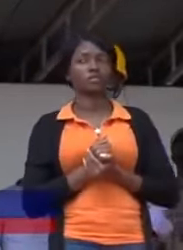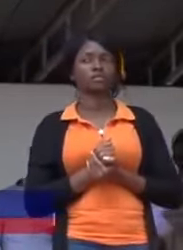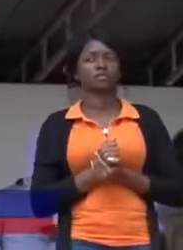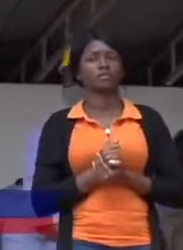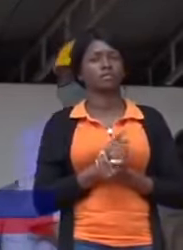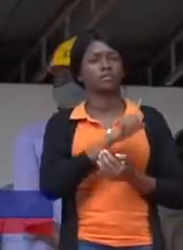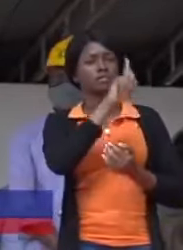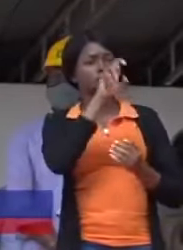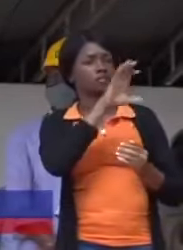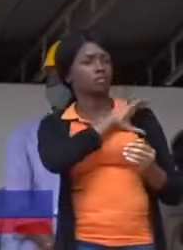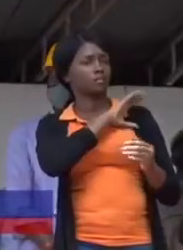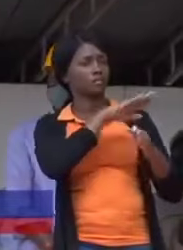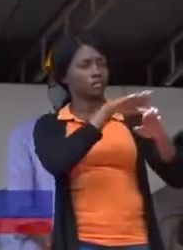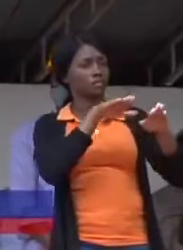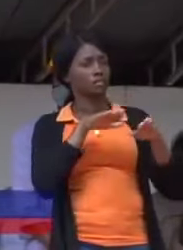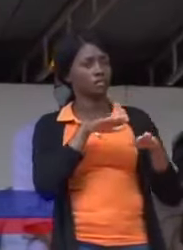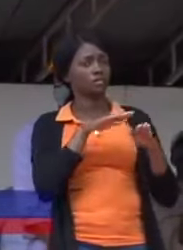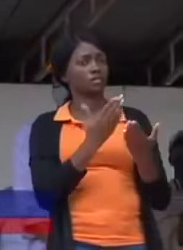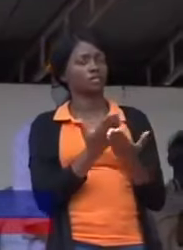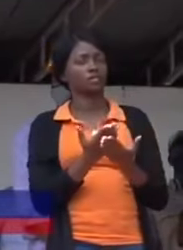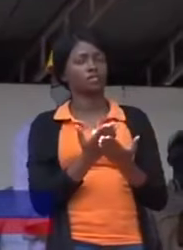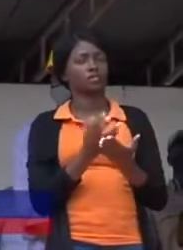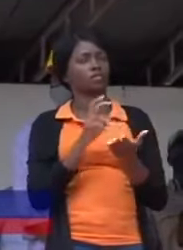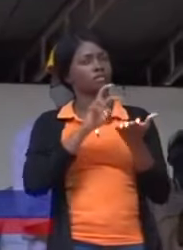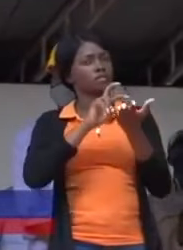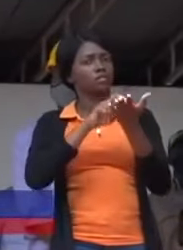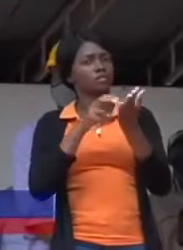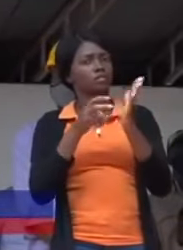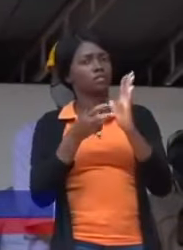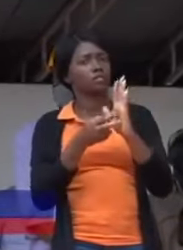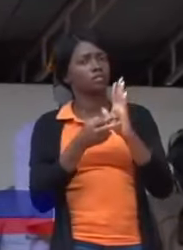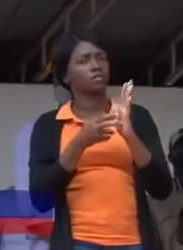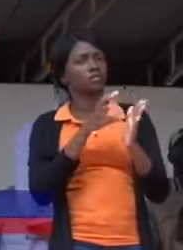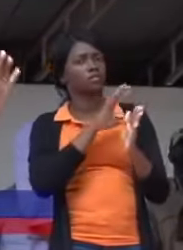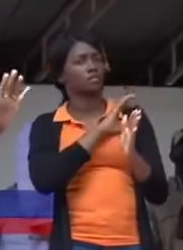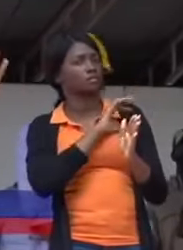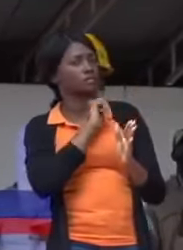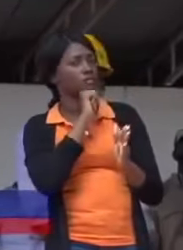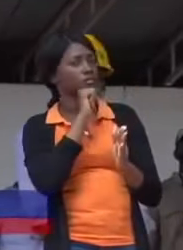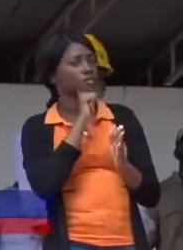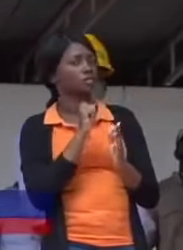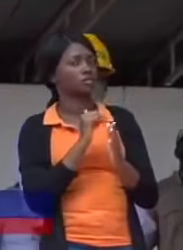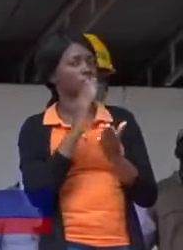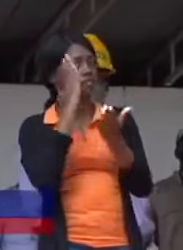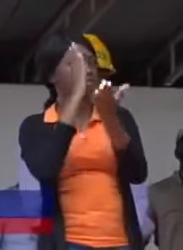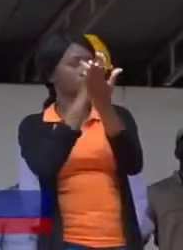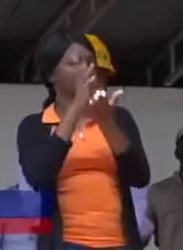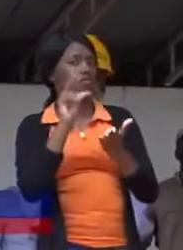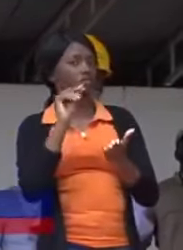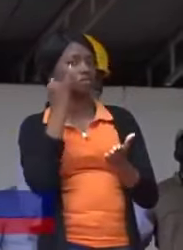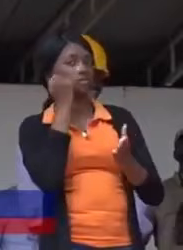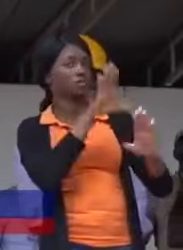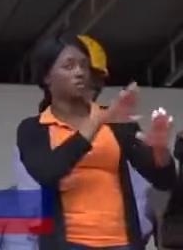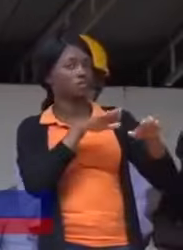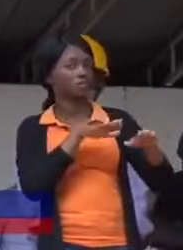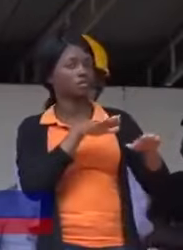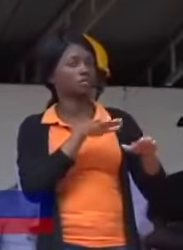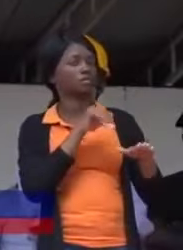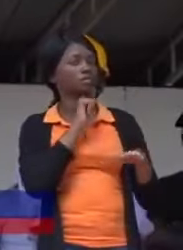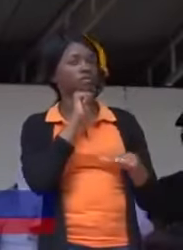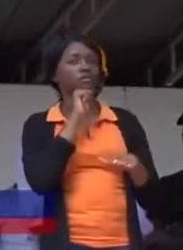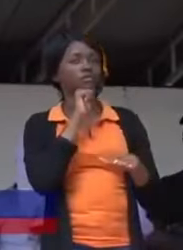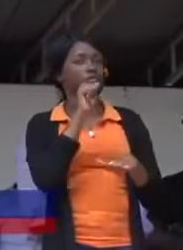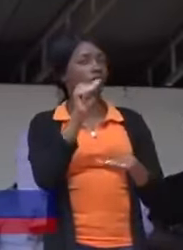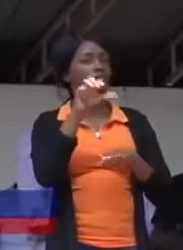Depuis la police paix, ça veut dire la police pas prato depuis le paix. Ça veut dire pas faire